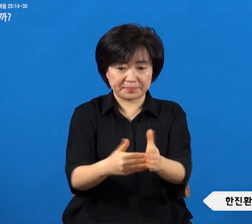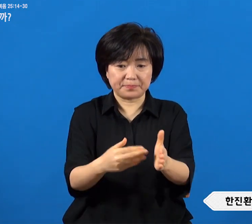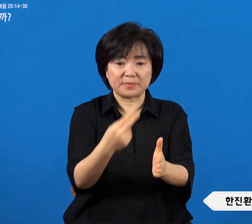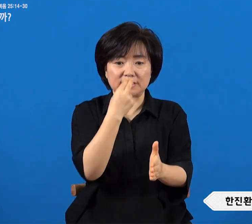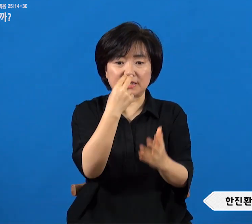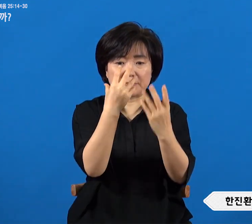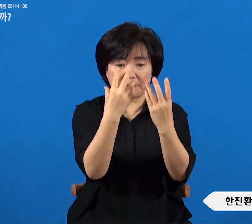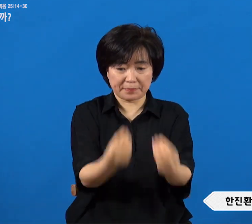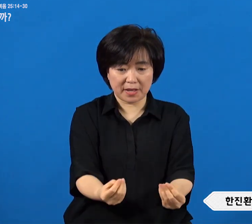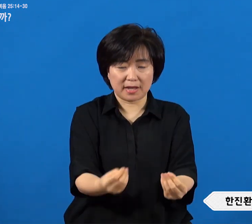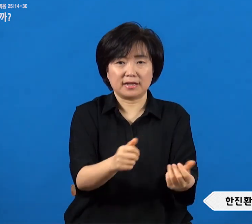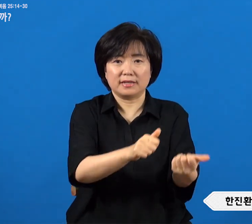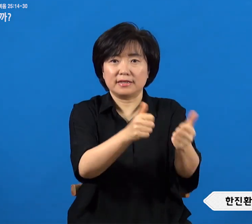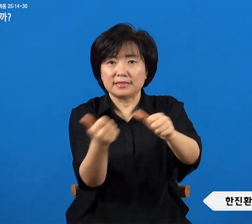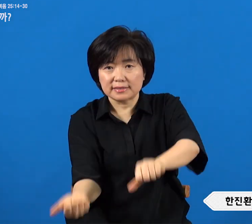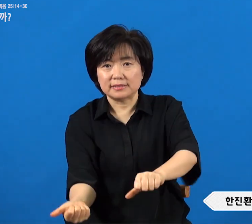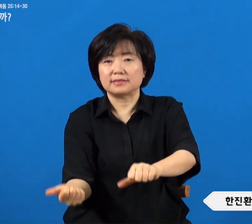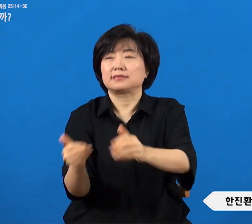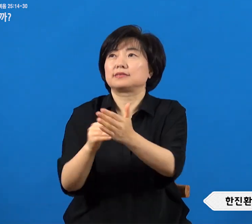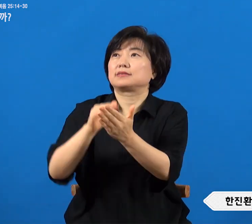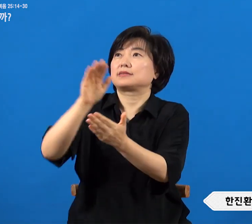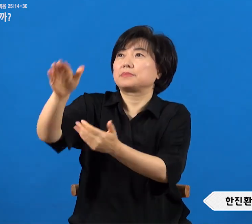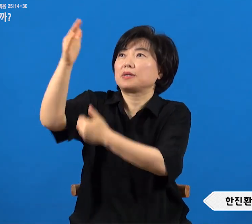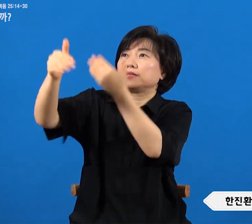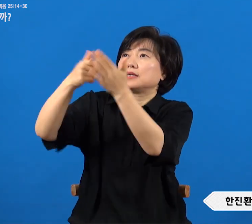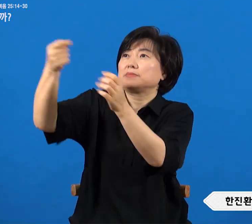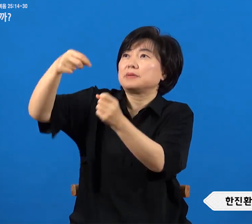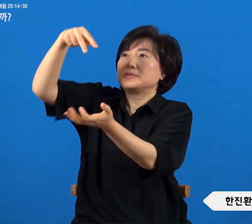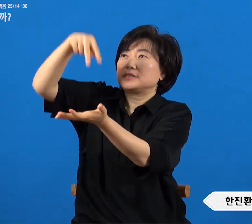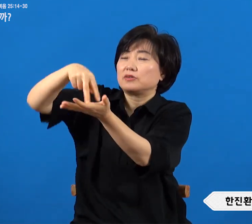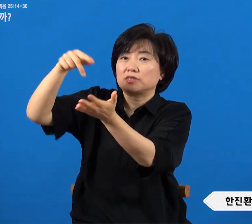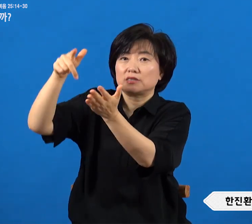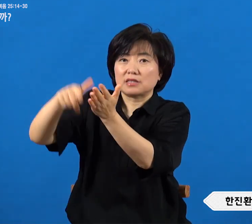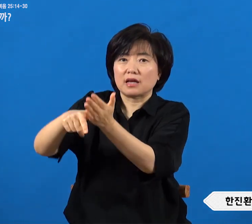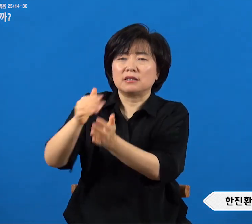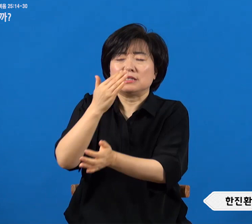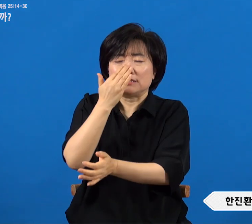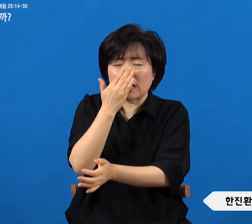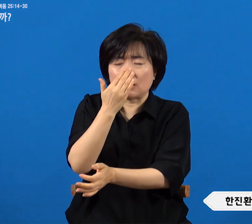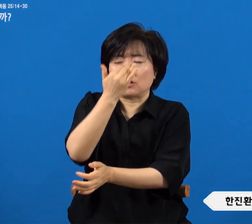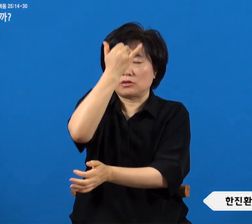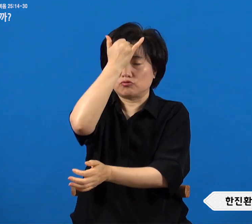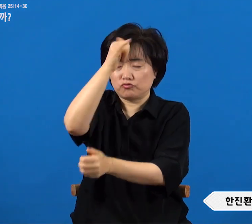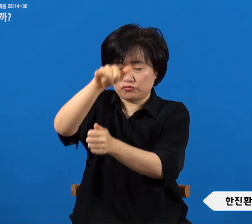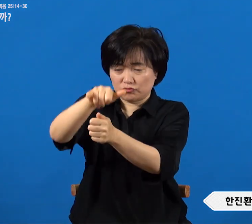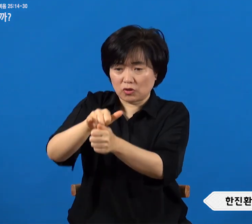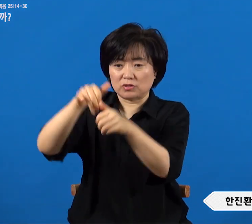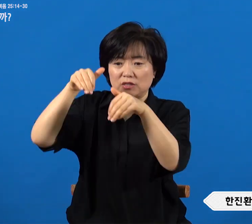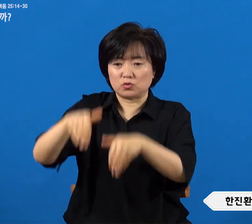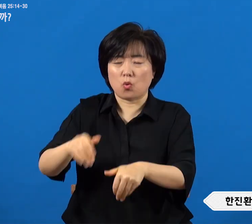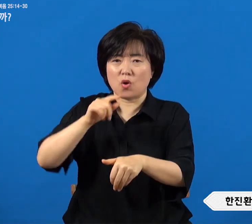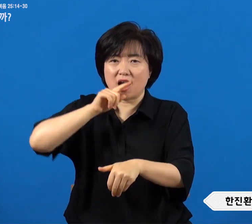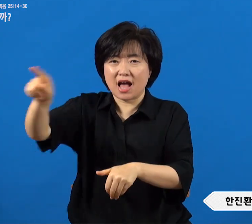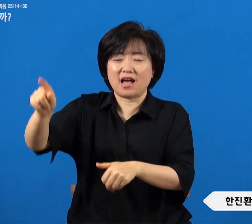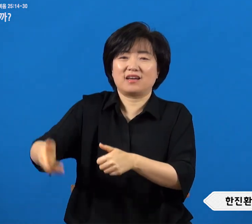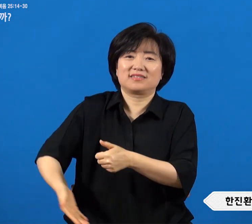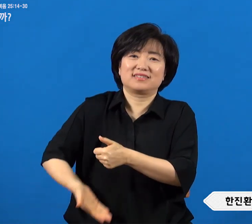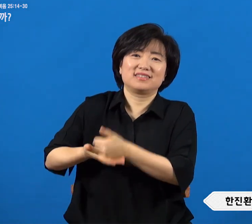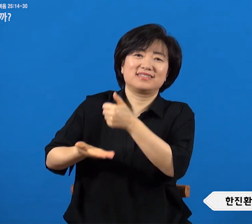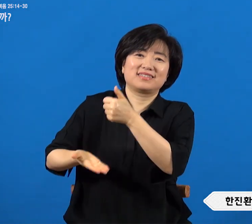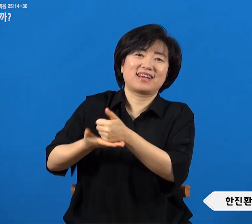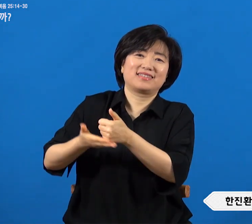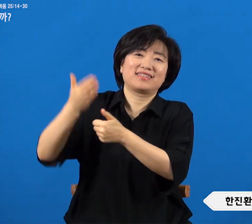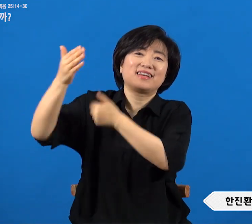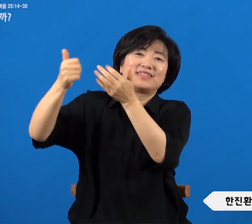앞에 서는 날, 착하고 충성된 종아, 우리도 주님께로부터 그 칭찬을 받아야